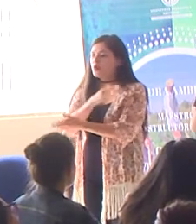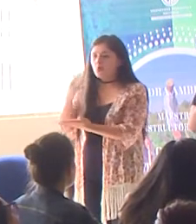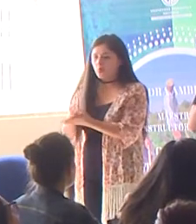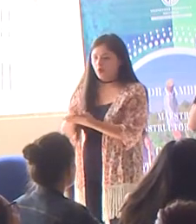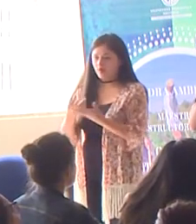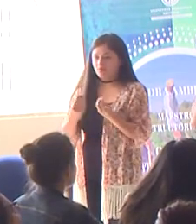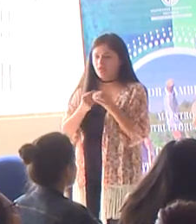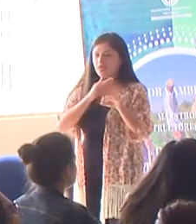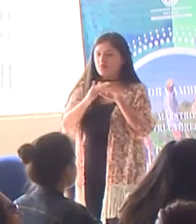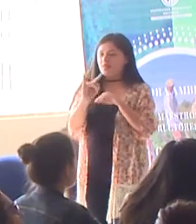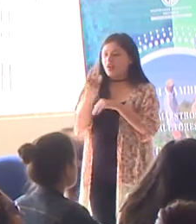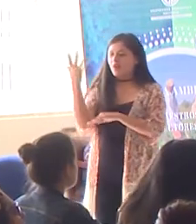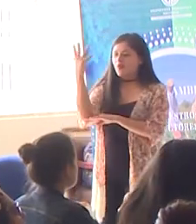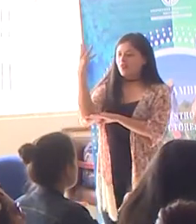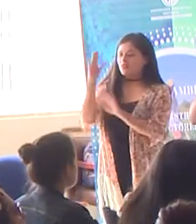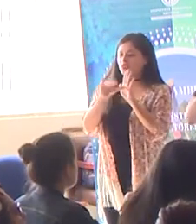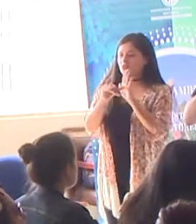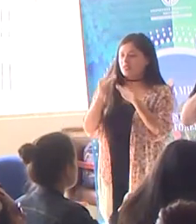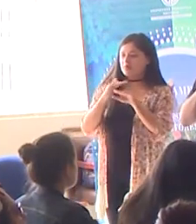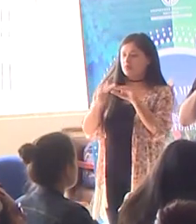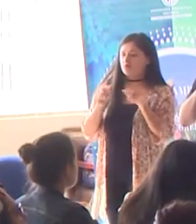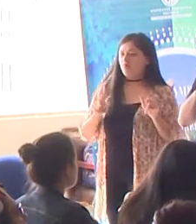muy muy importante